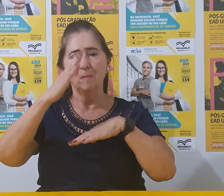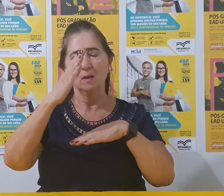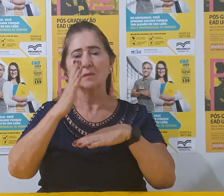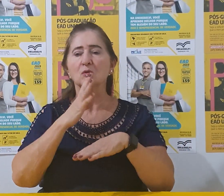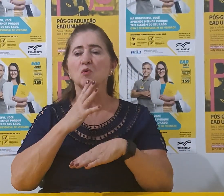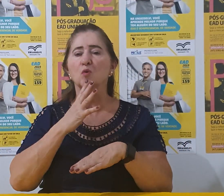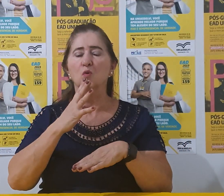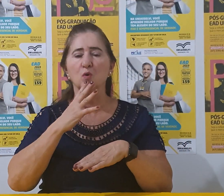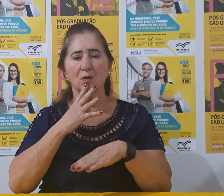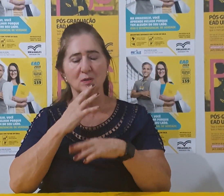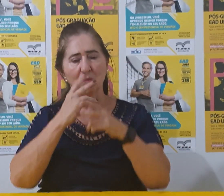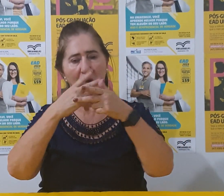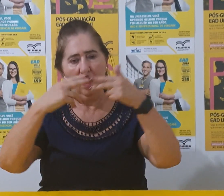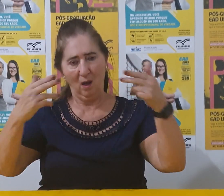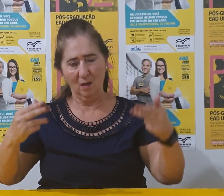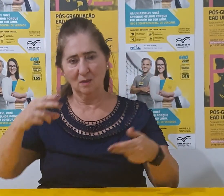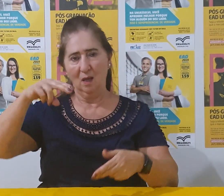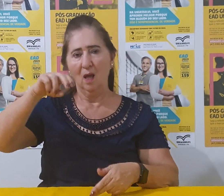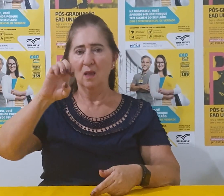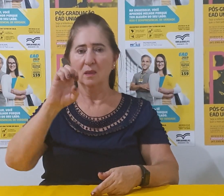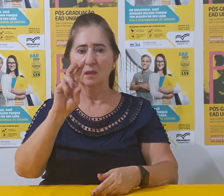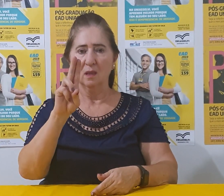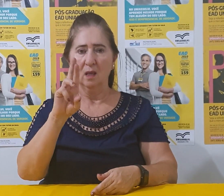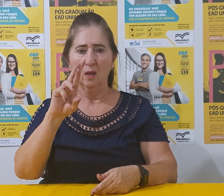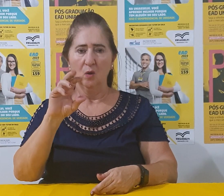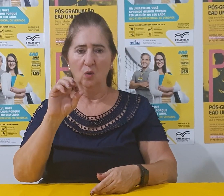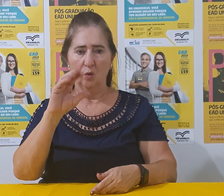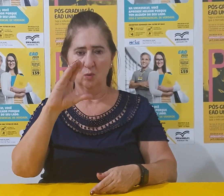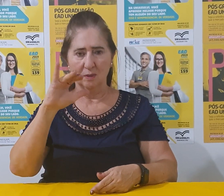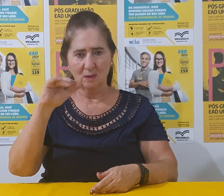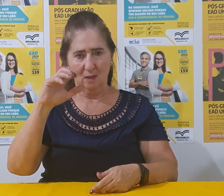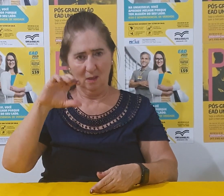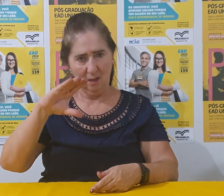nas áreas de neurociências, filosofia,